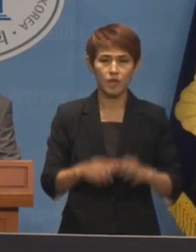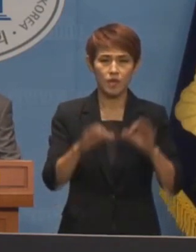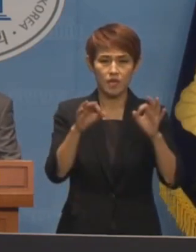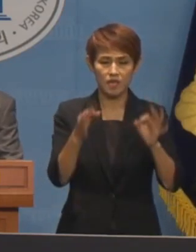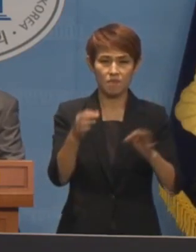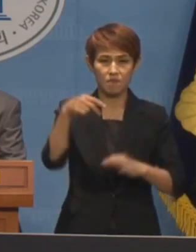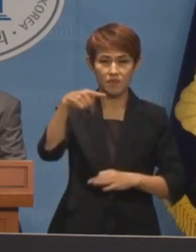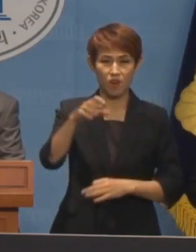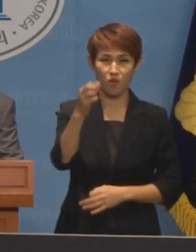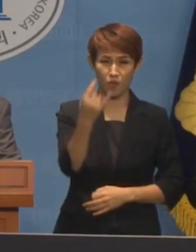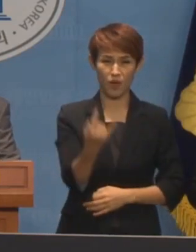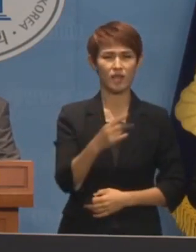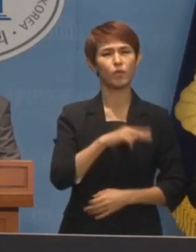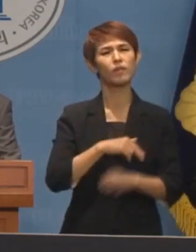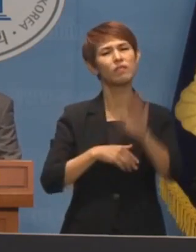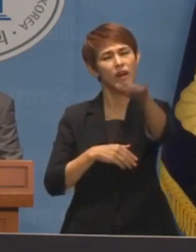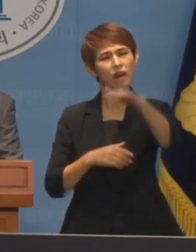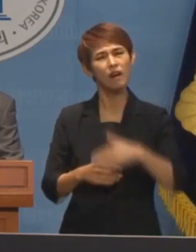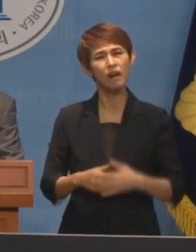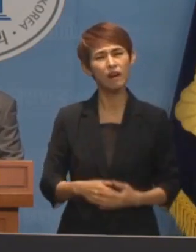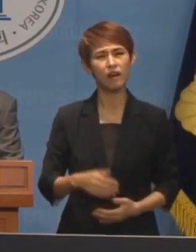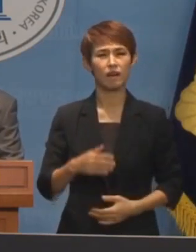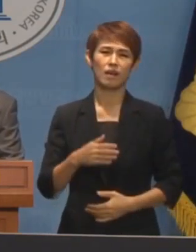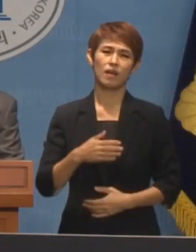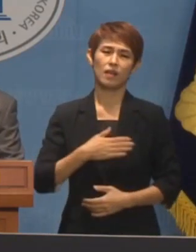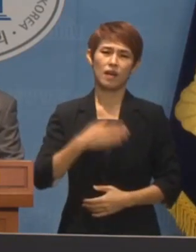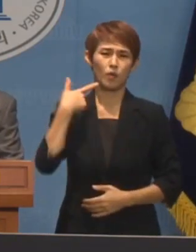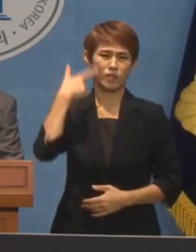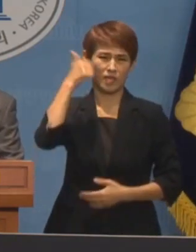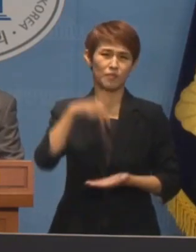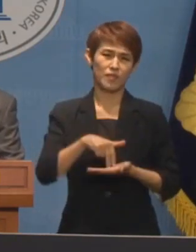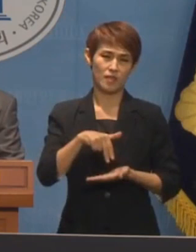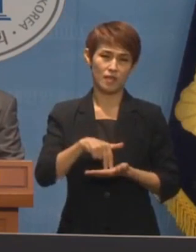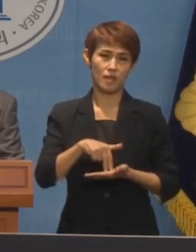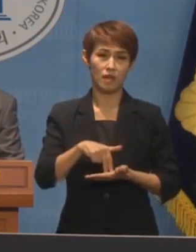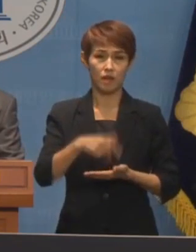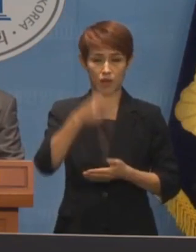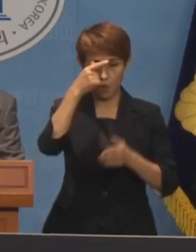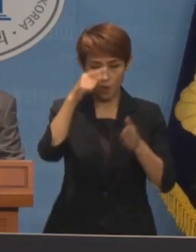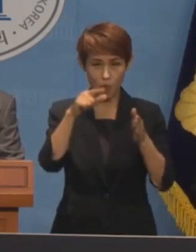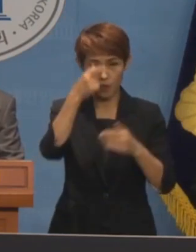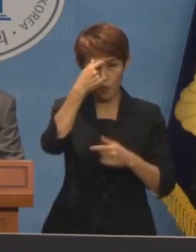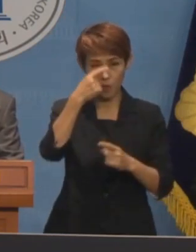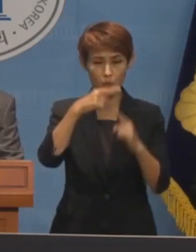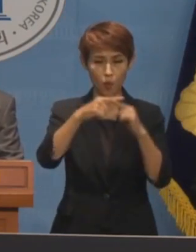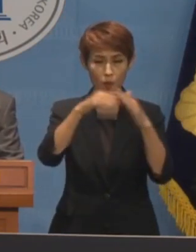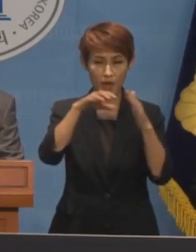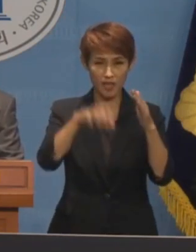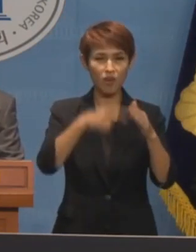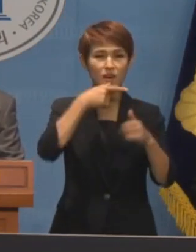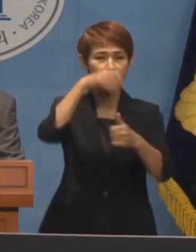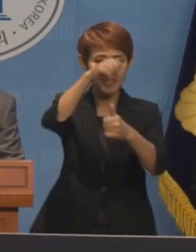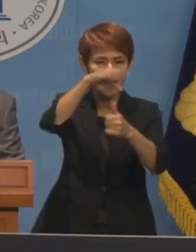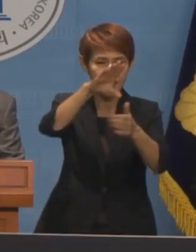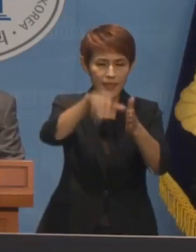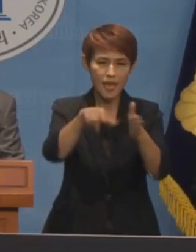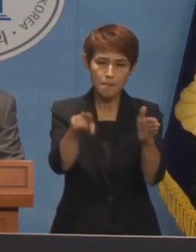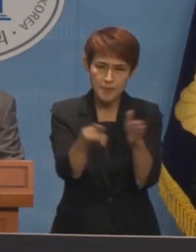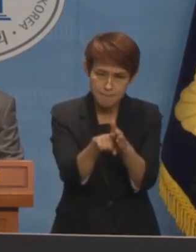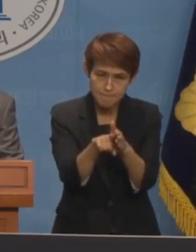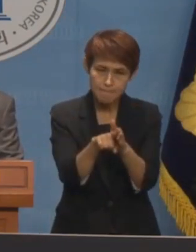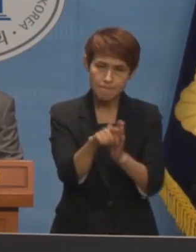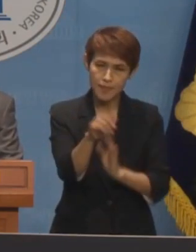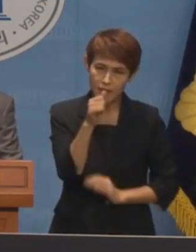의원, 나는 목사로서 교회에서 세례를 줄 때 꼼꼼하게 신앙을